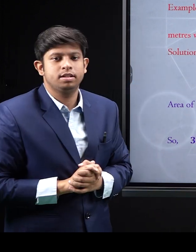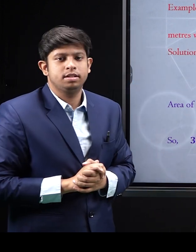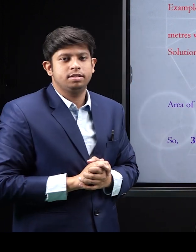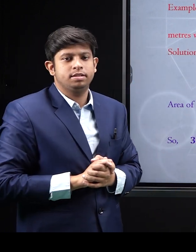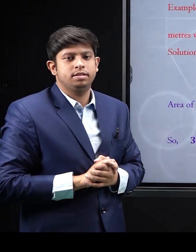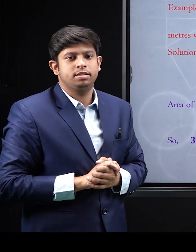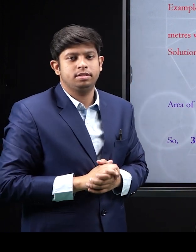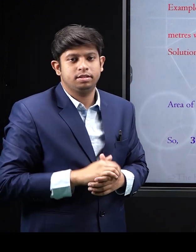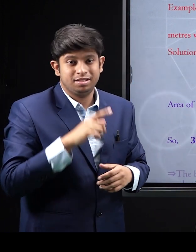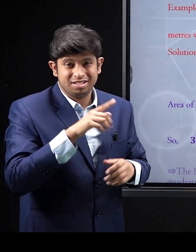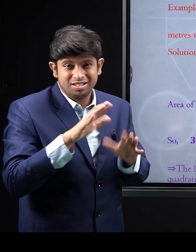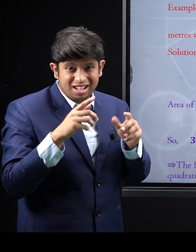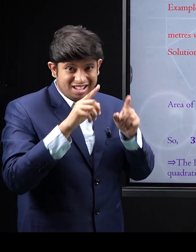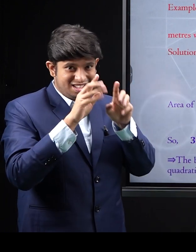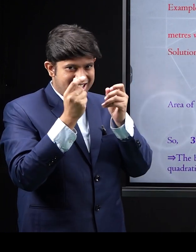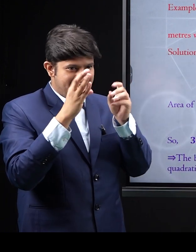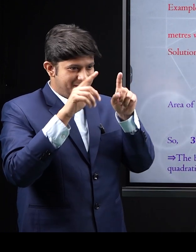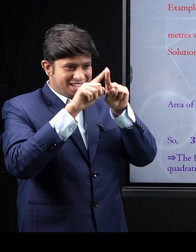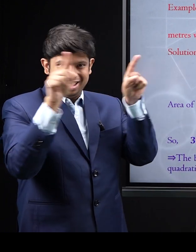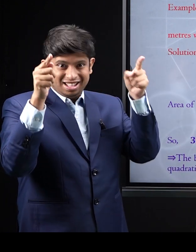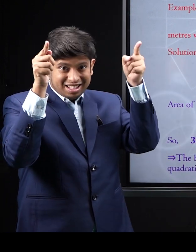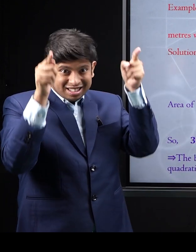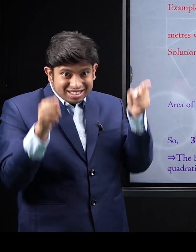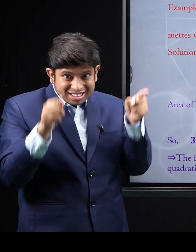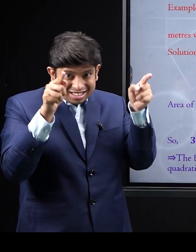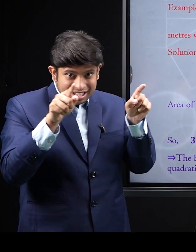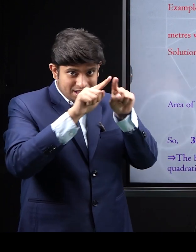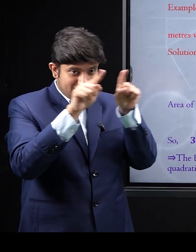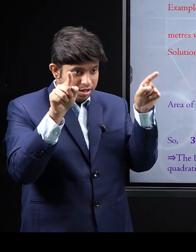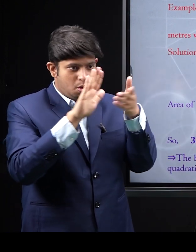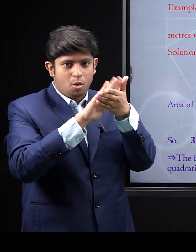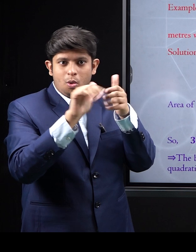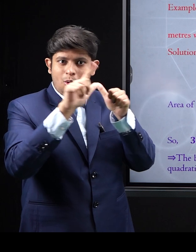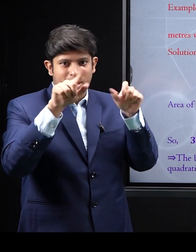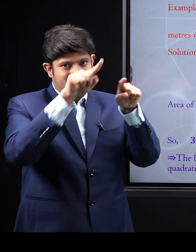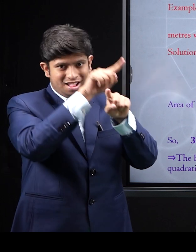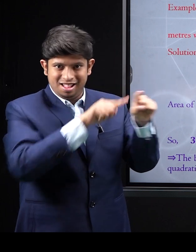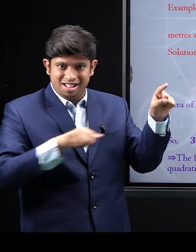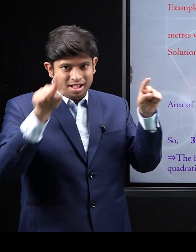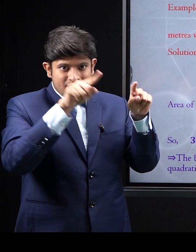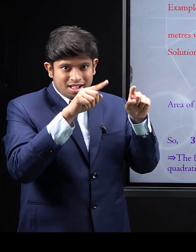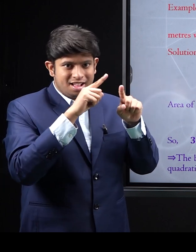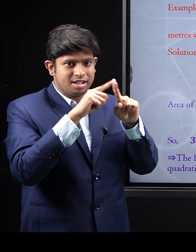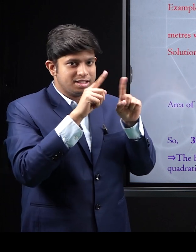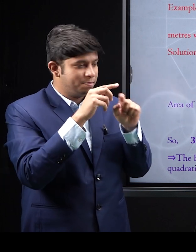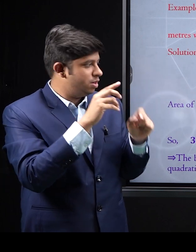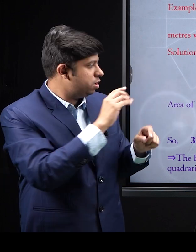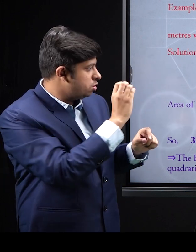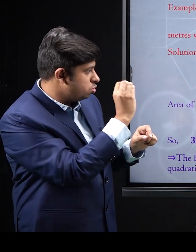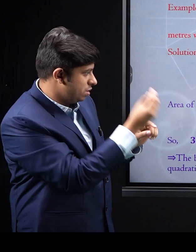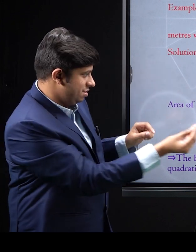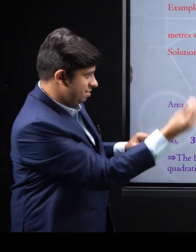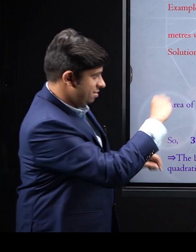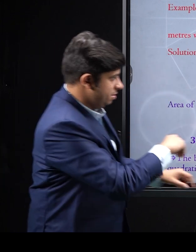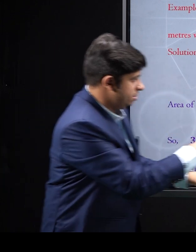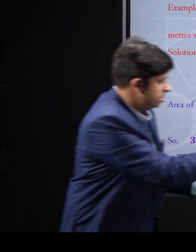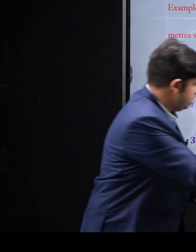కాబట్టి హాలు వెడల్పు 3x² + 4x - 500 = 0.